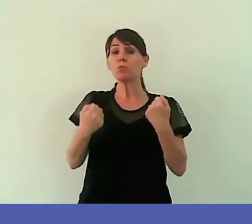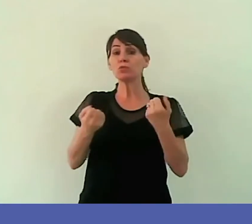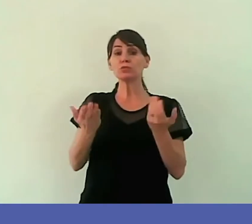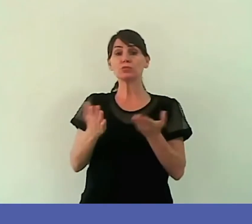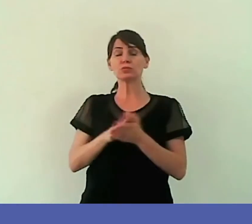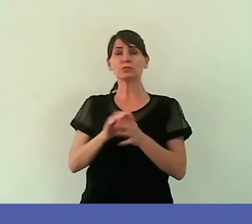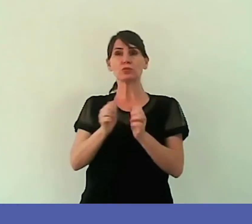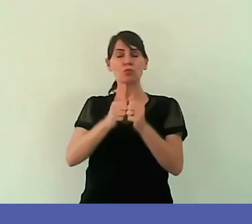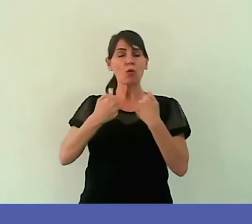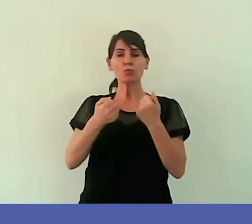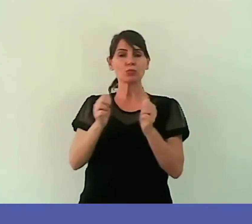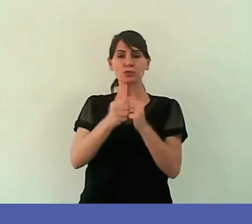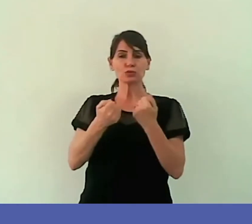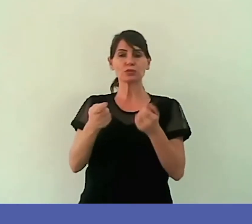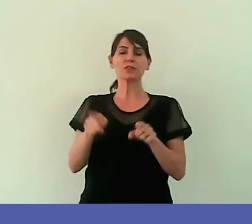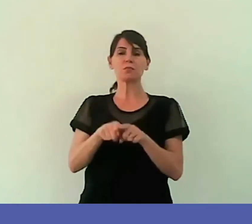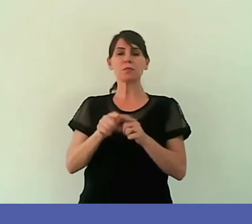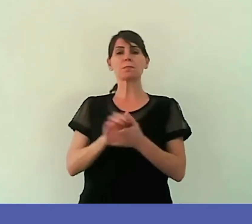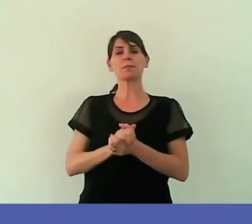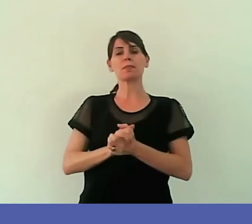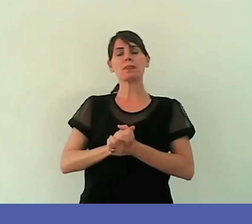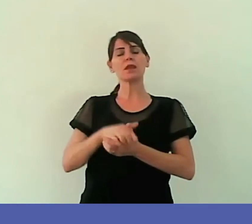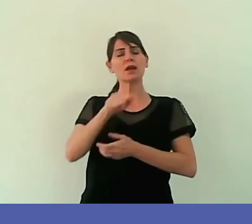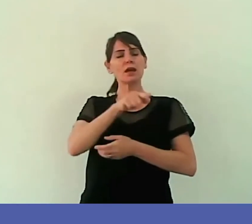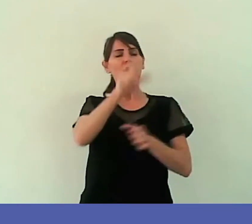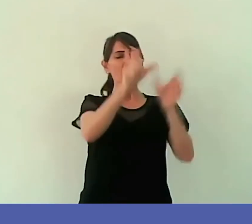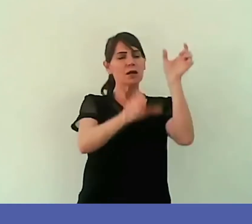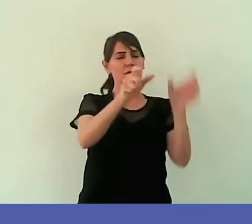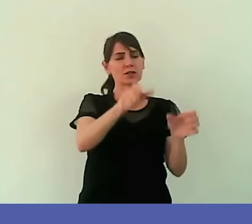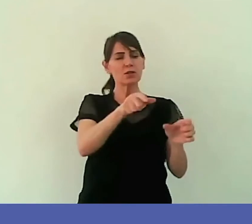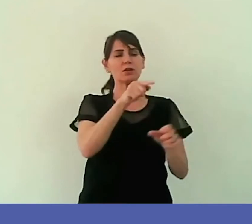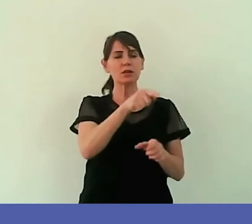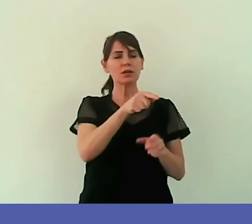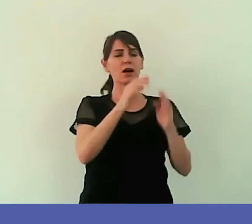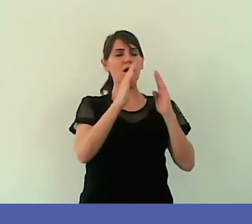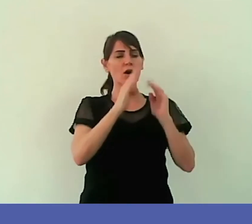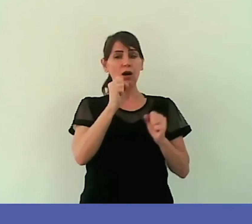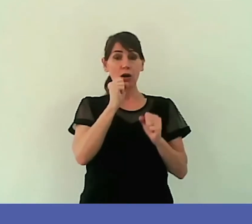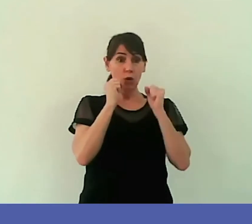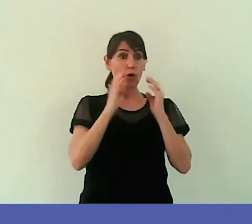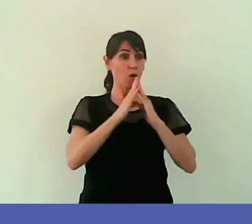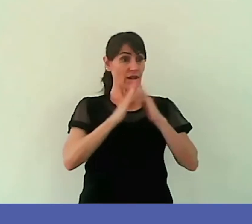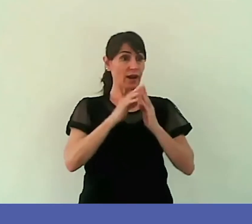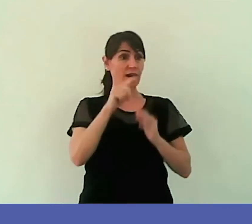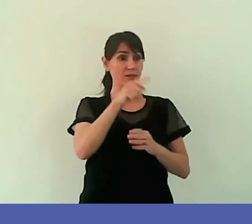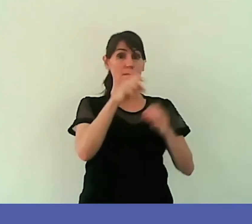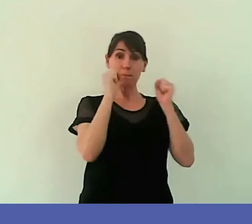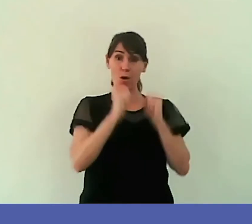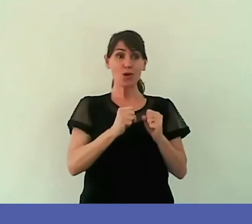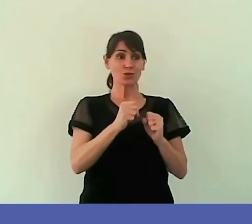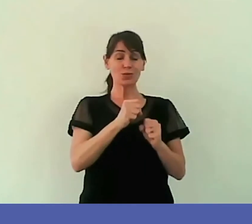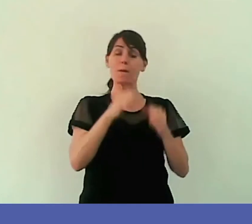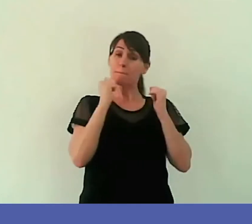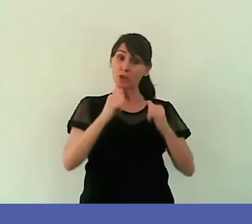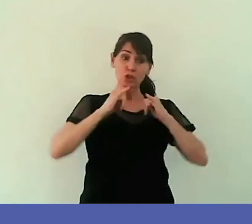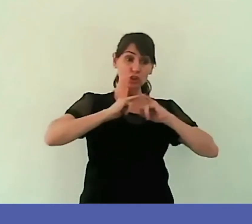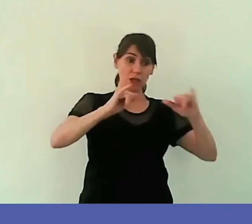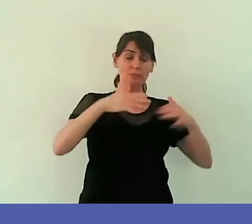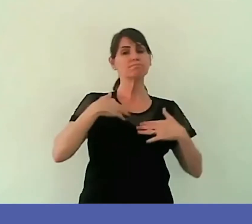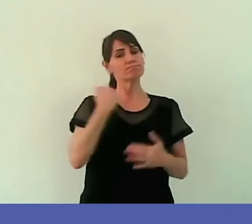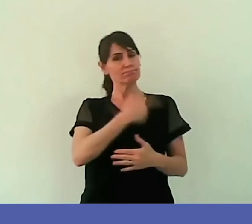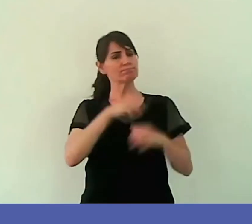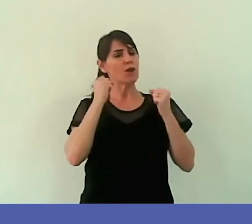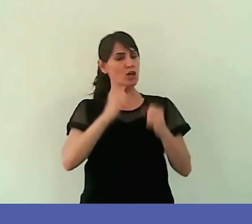dizer para as pessoas: posso orar por você? Né? E ao pregar o